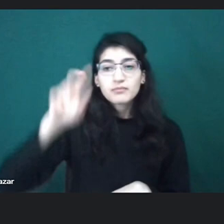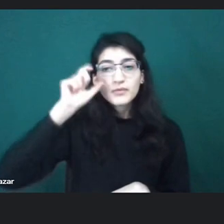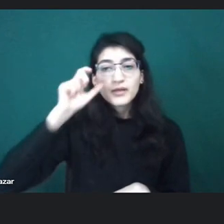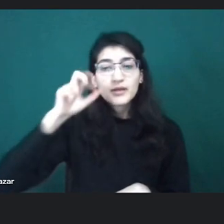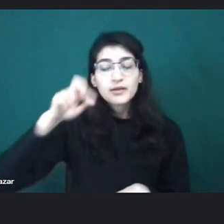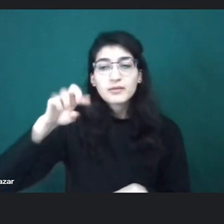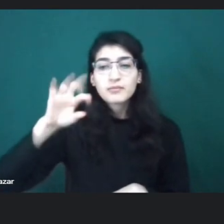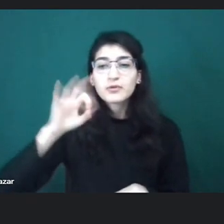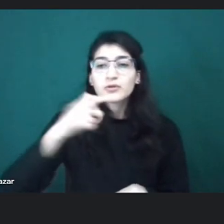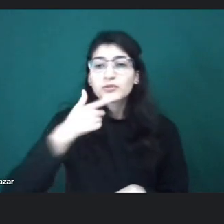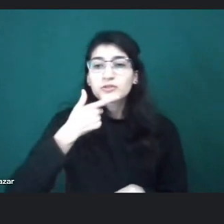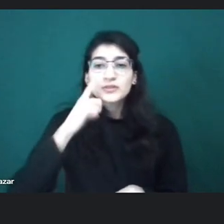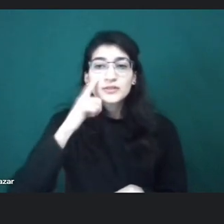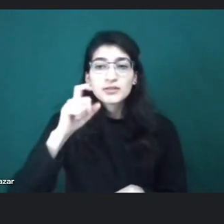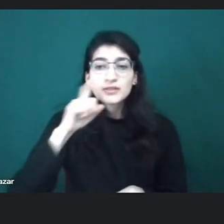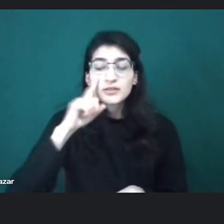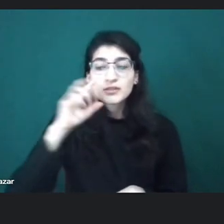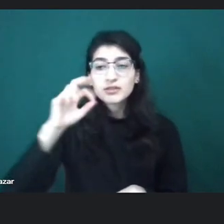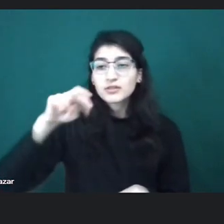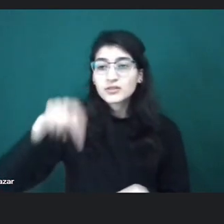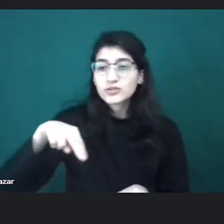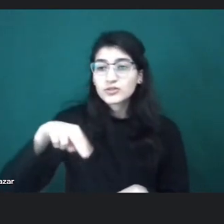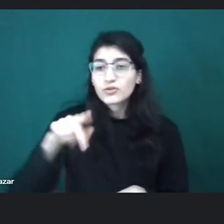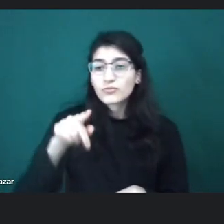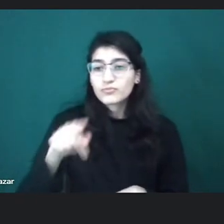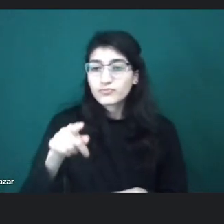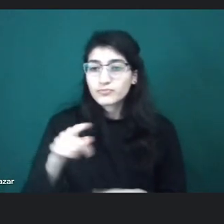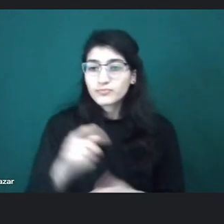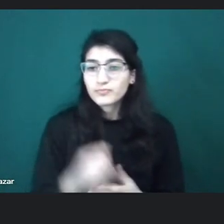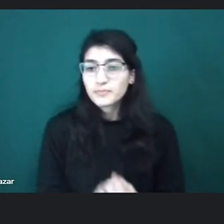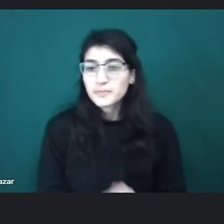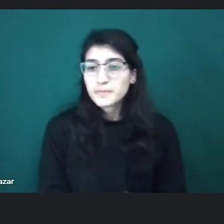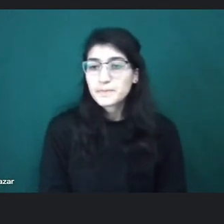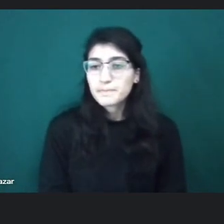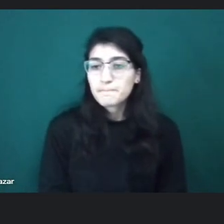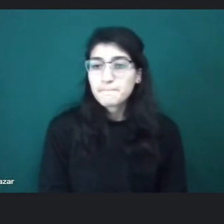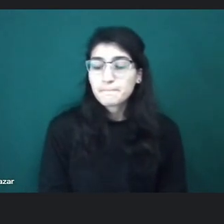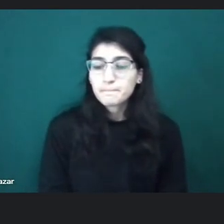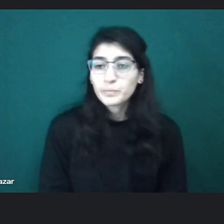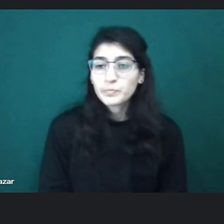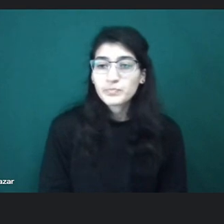la st, y between. ¿Sí?